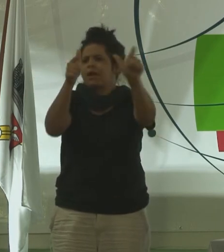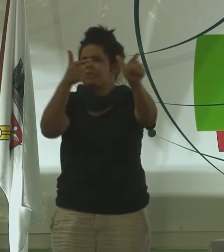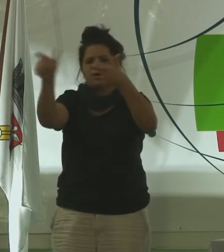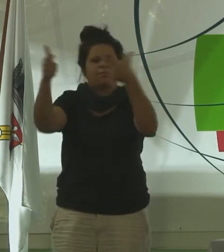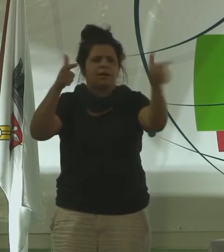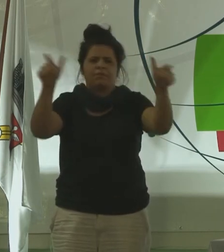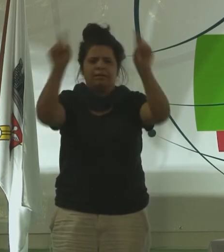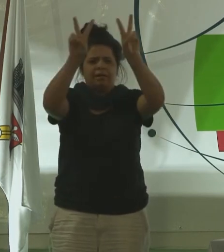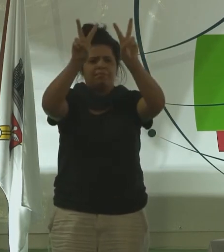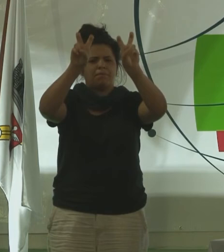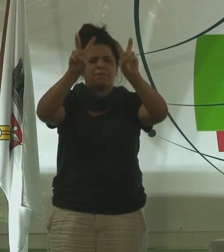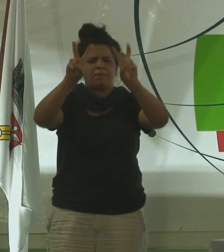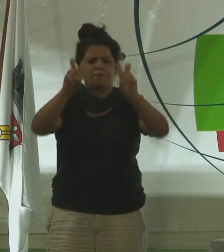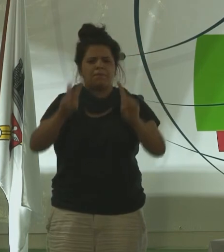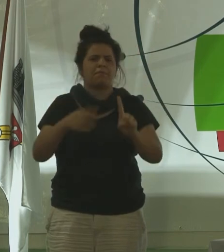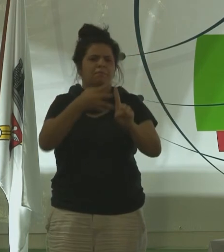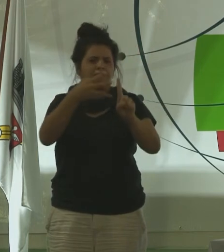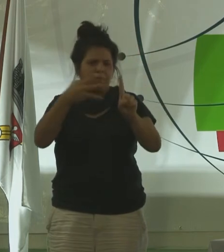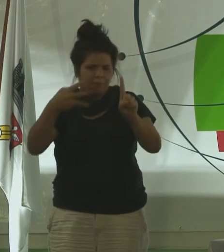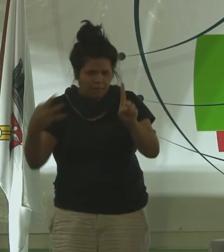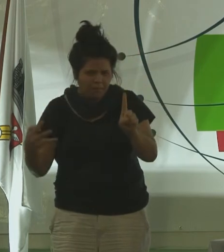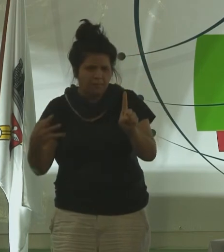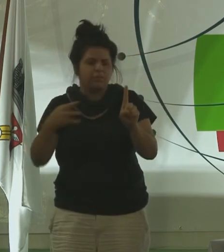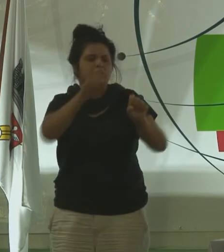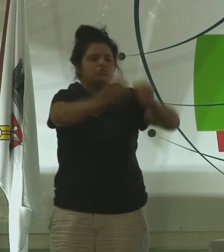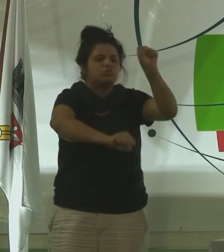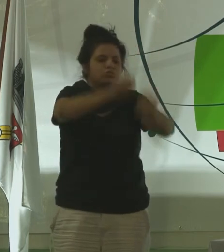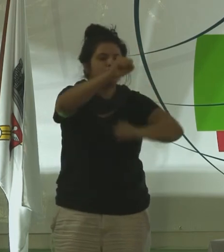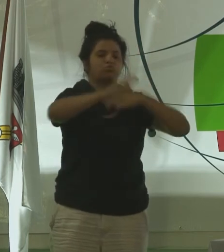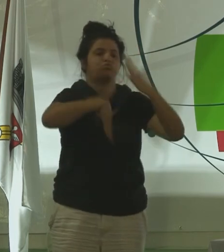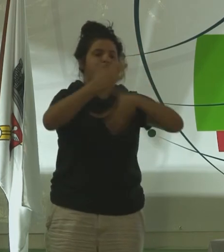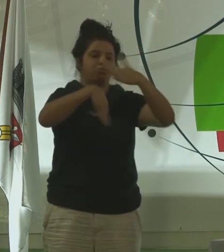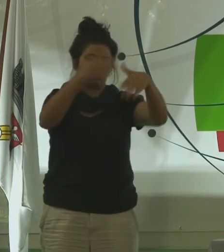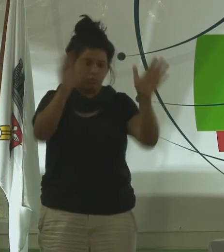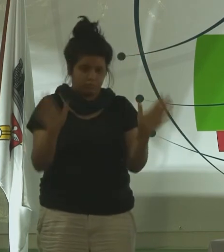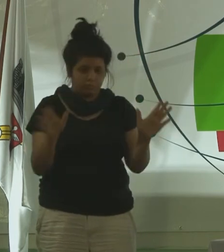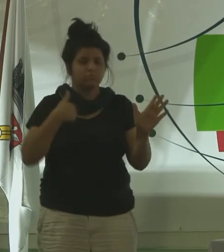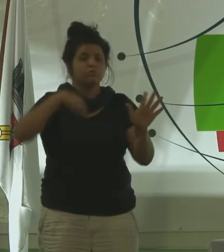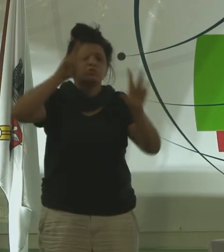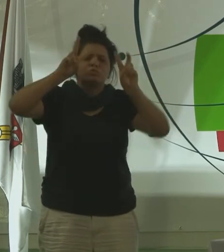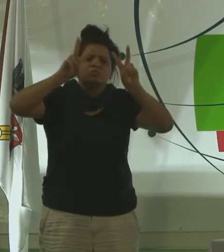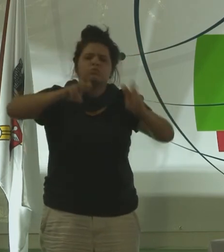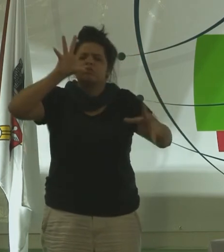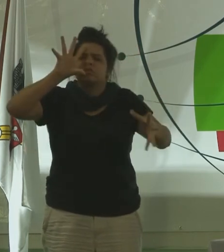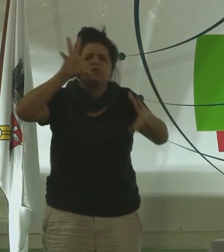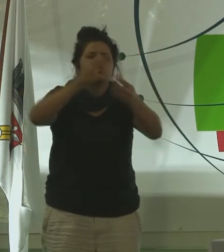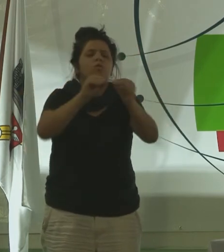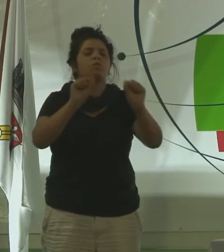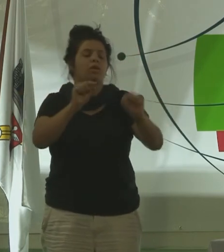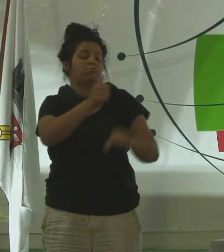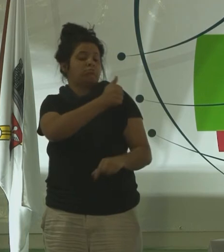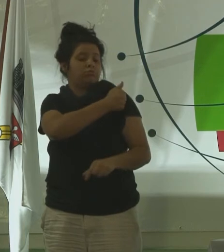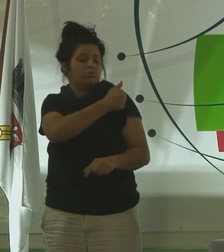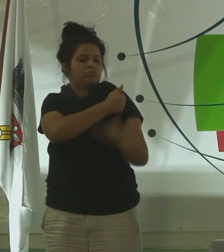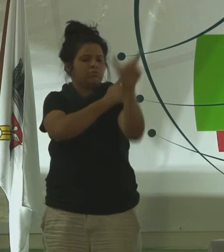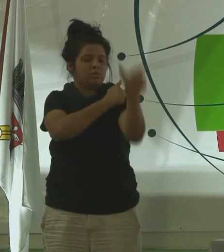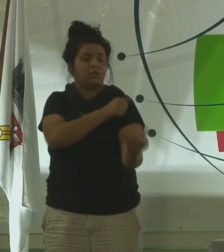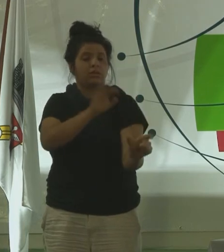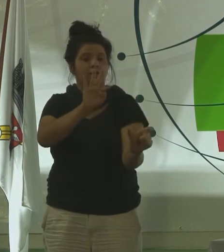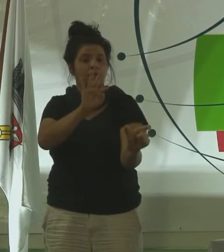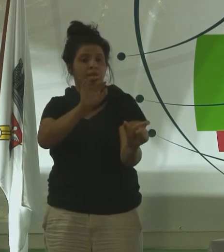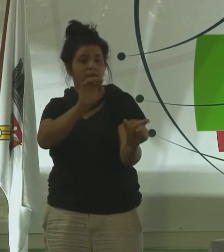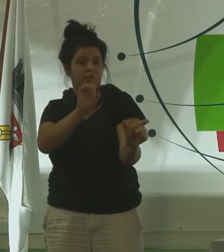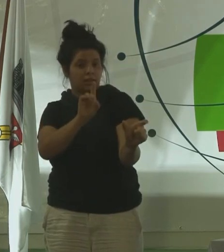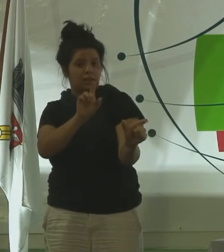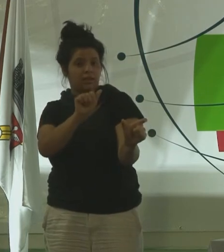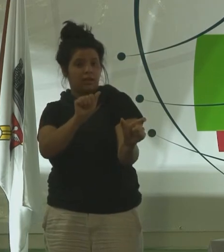que alteram o desenvolvimento do sujeito. Isso quer dizer, Larissa, então, que se o aluno tem TDAH, se o